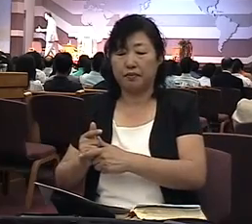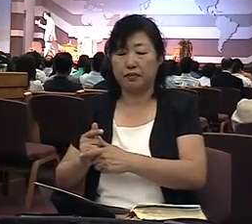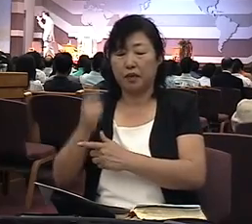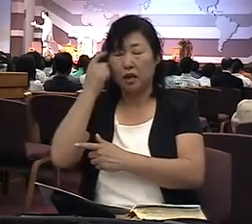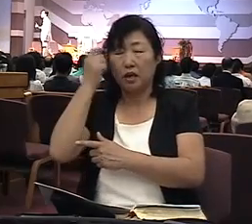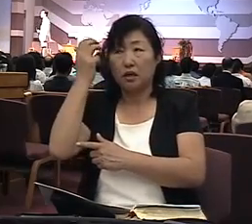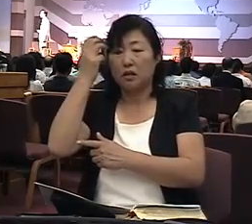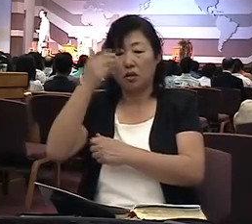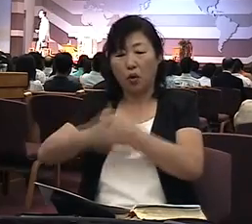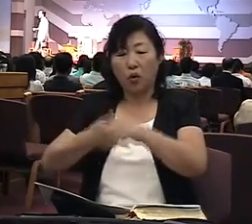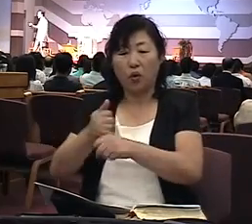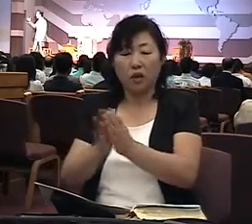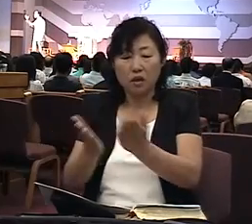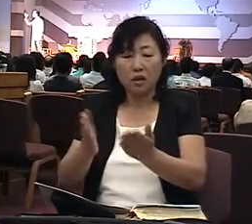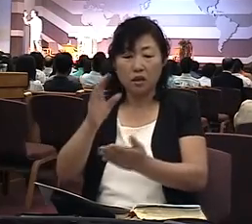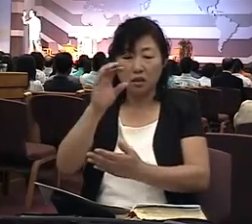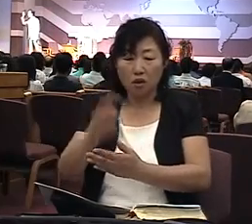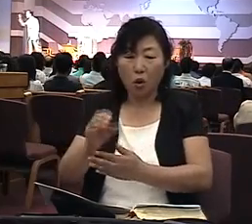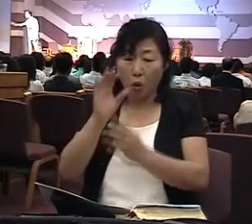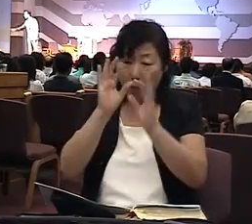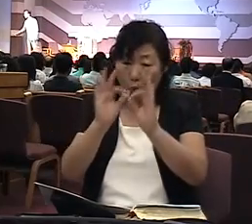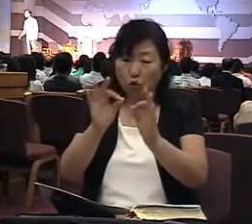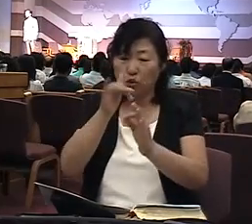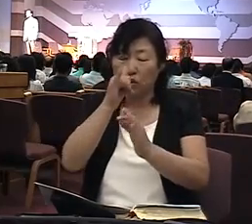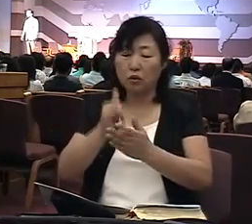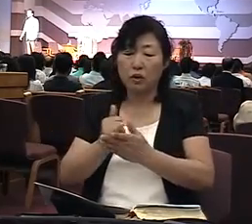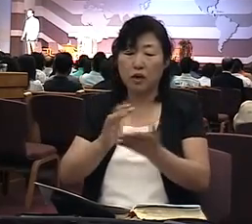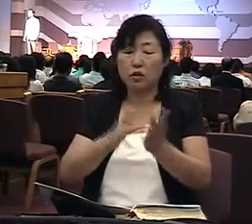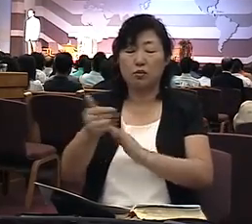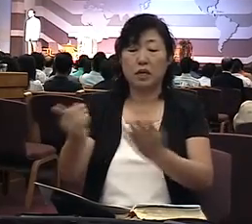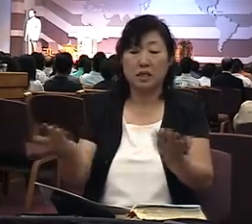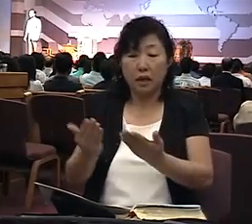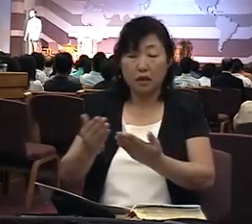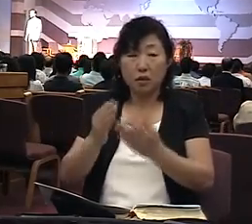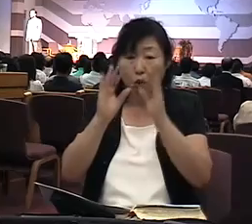성경에서 보여지고 있고 예수님의 사역에서 보여지고 있고,